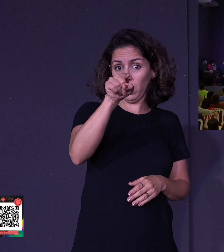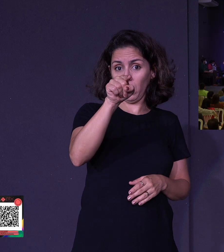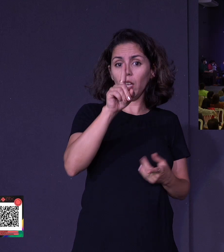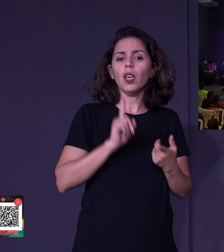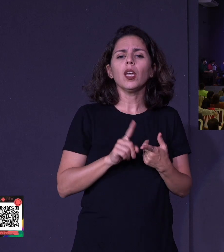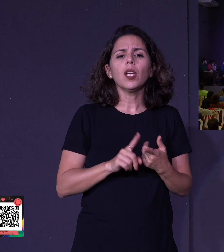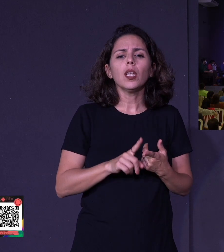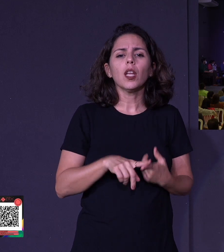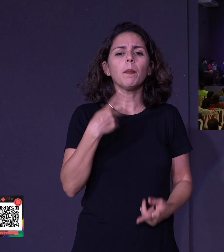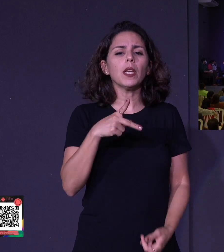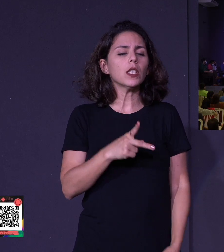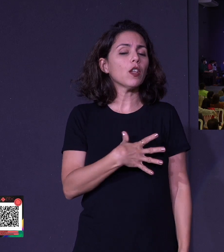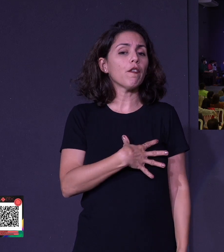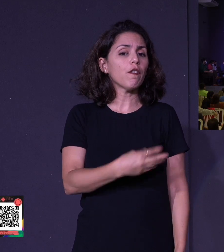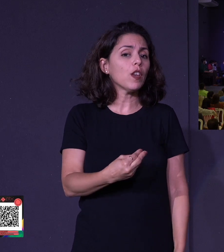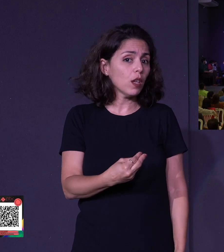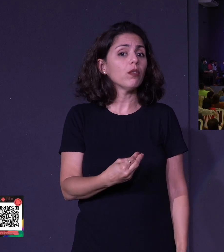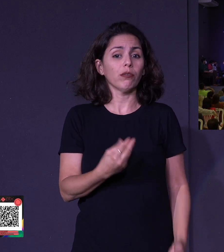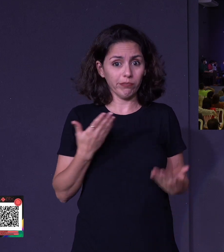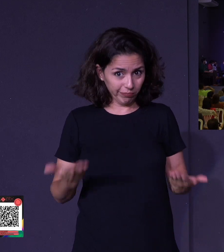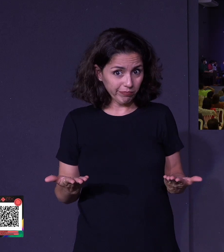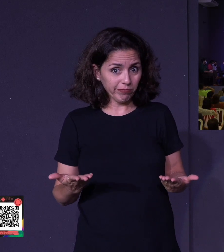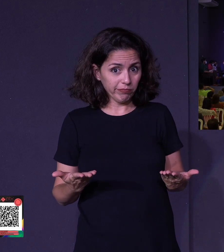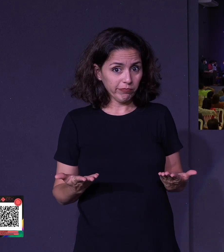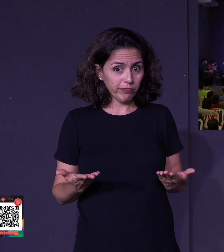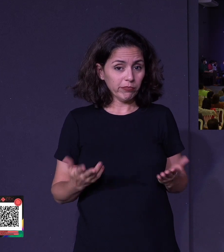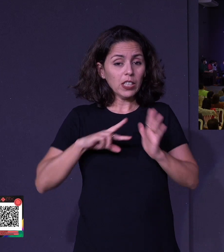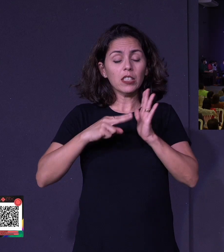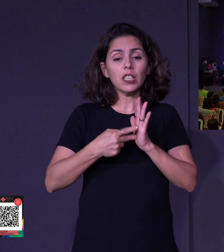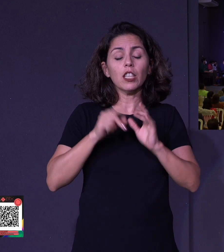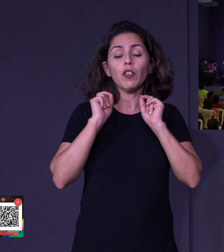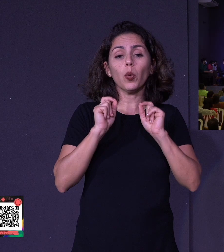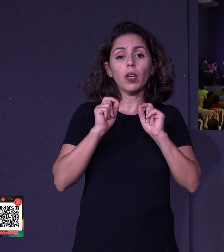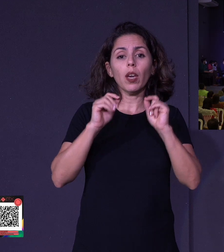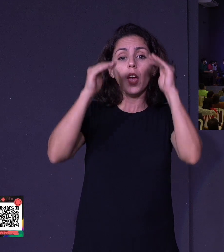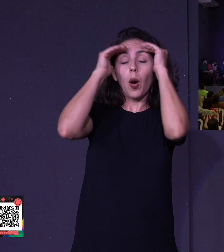É toda uma família obedecendo a Deus.